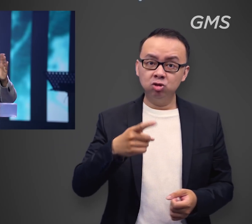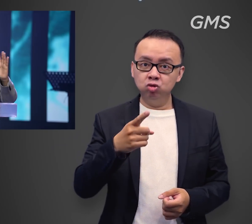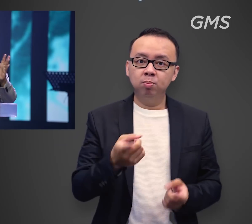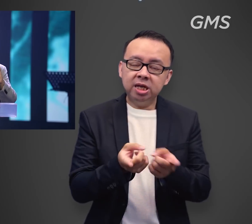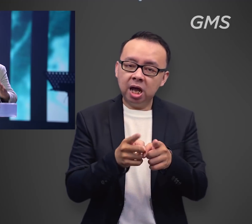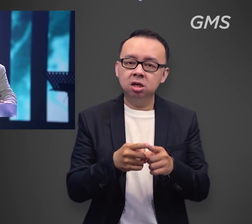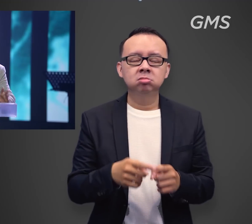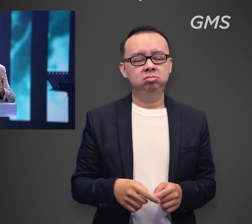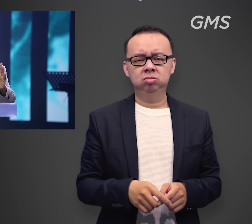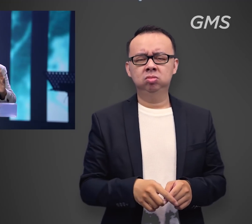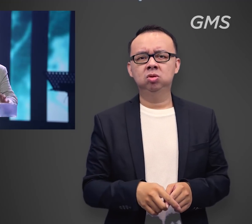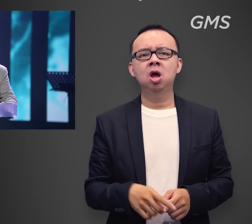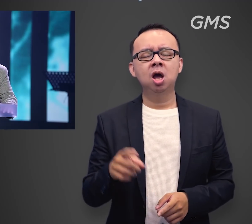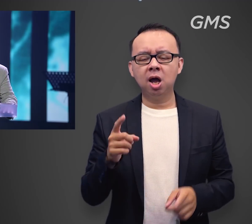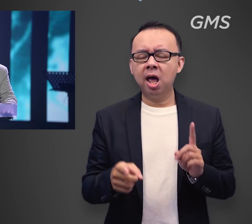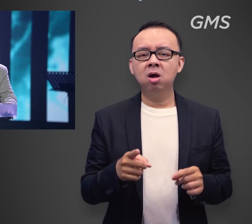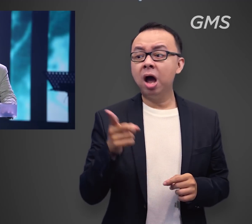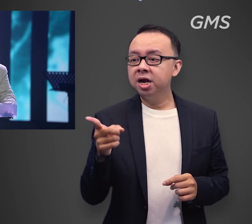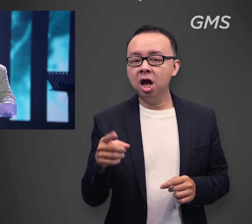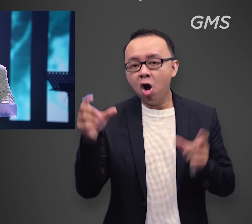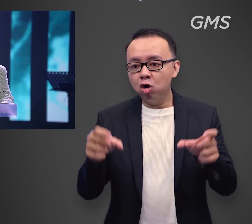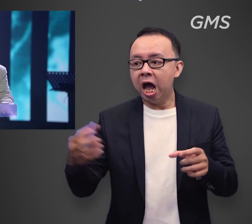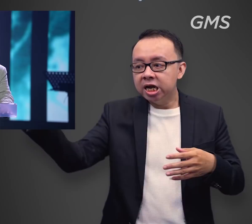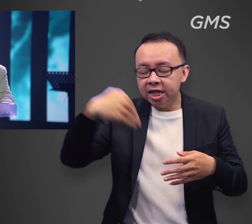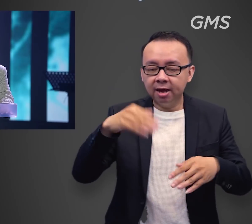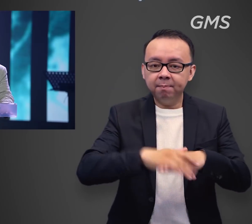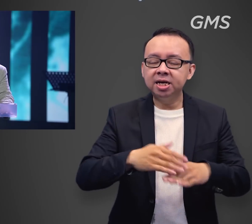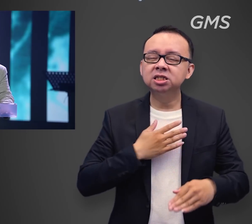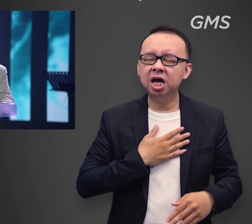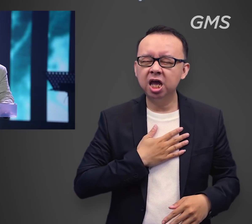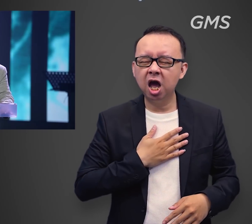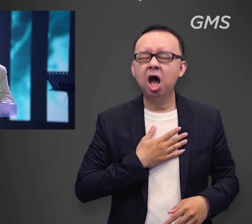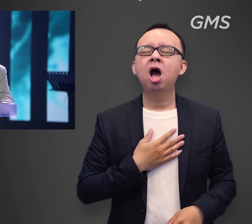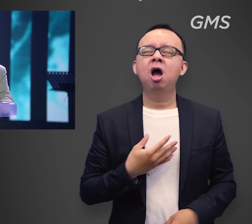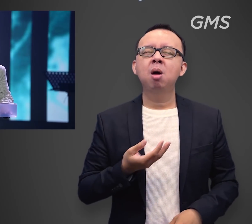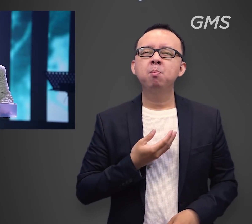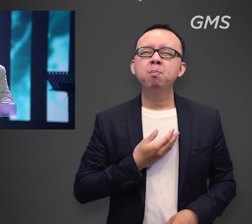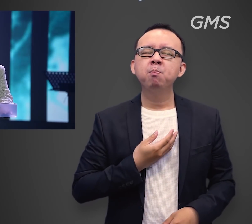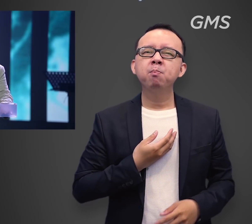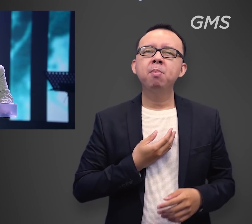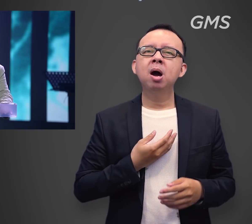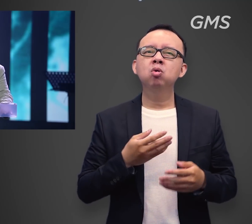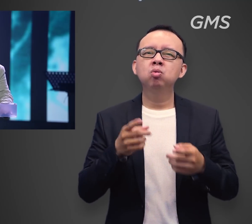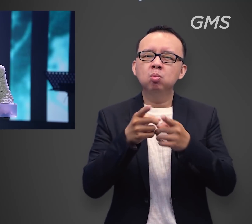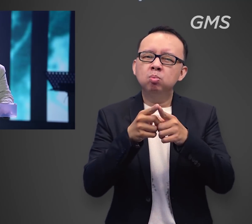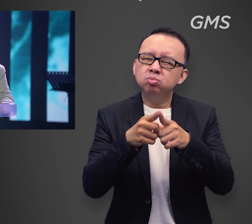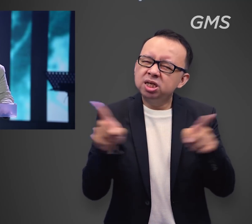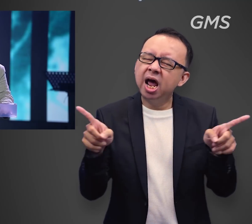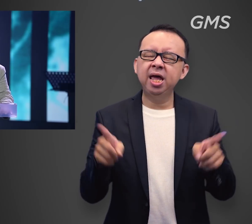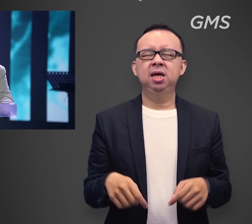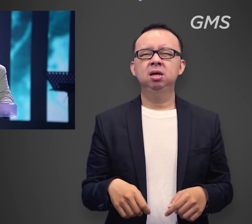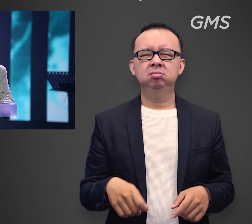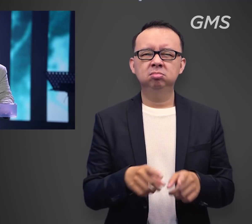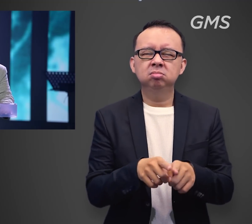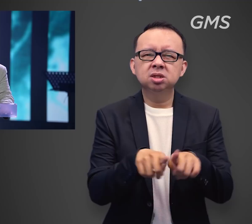macam saya sudah berusaha untuk mencegah perceraian itu. Tapi tetap agak susah bagi dia. Sampai di ujung akhir saya tanya, dulu tujuan menikahnya apa